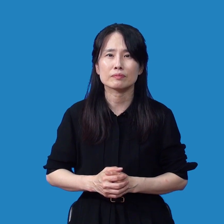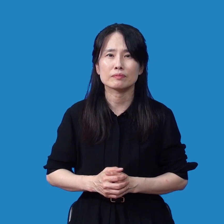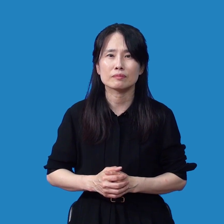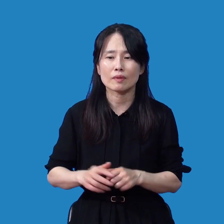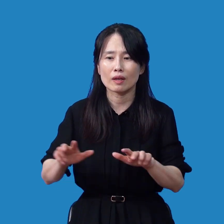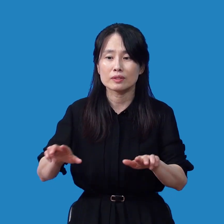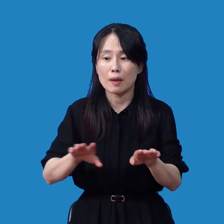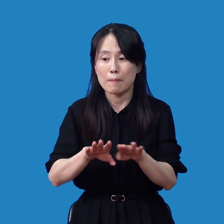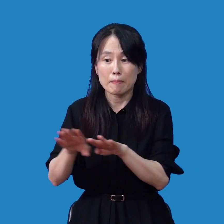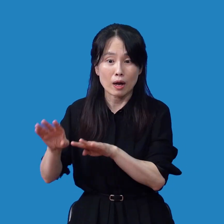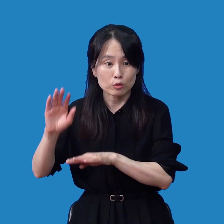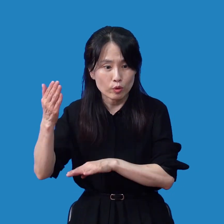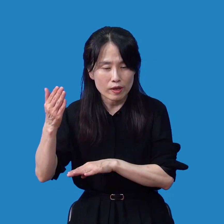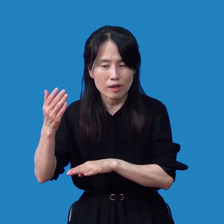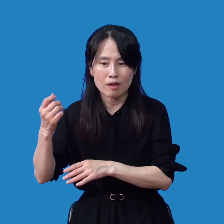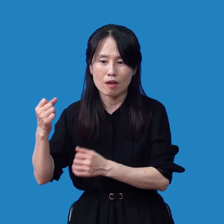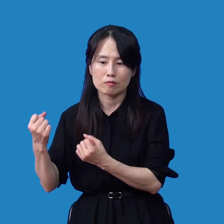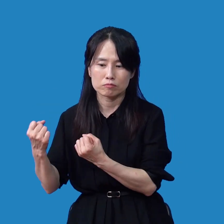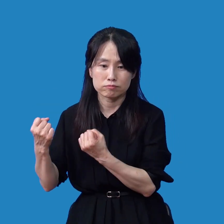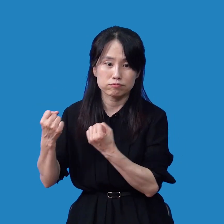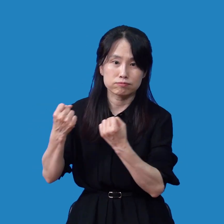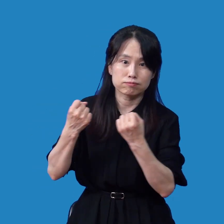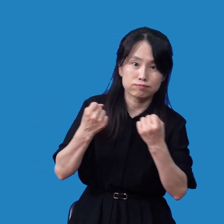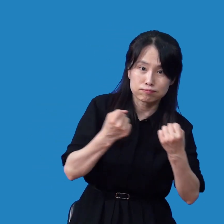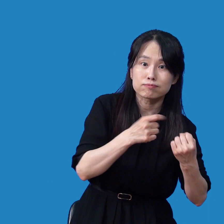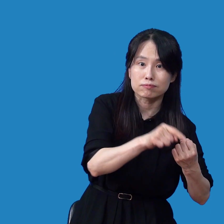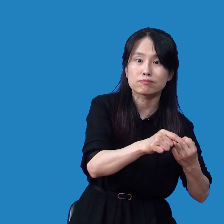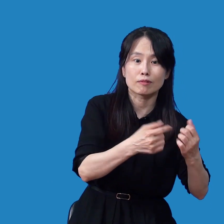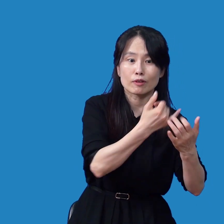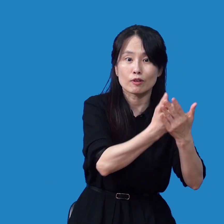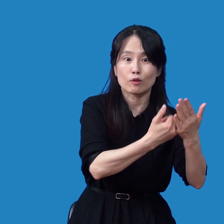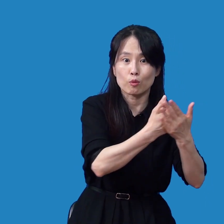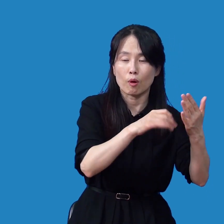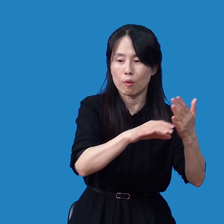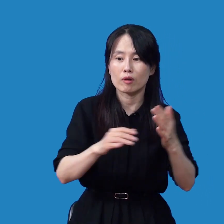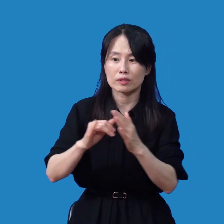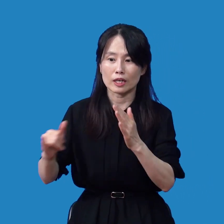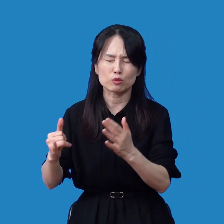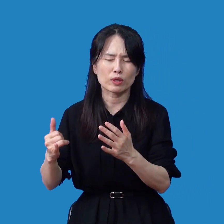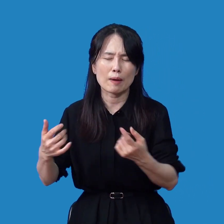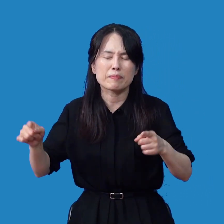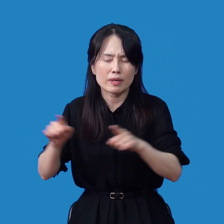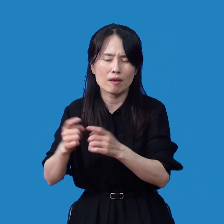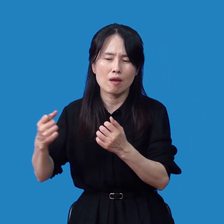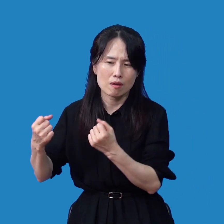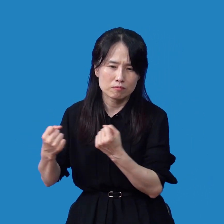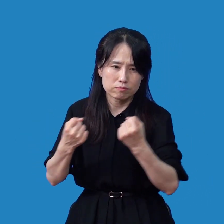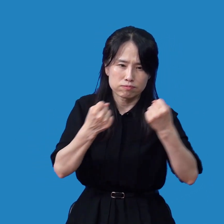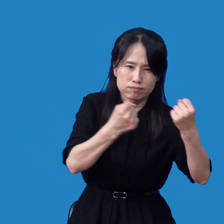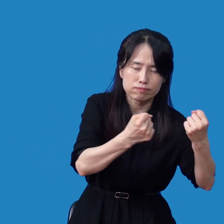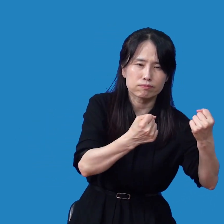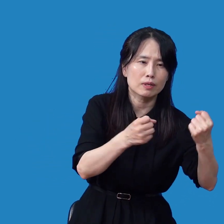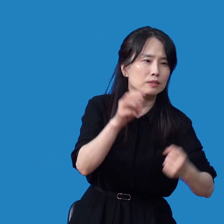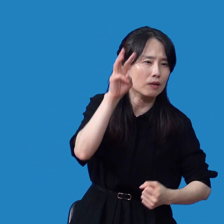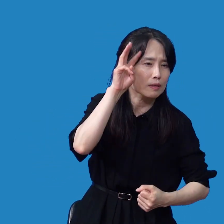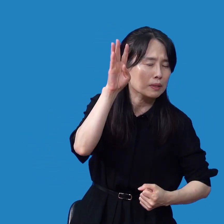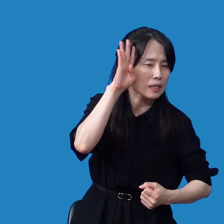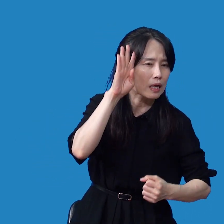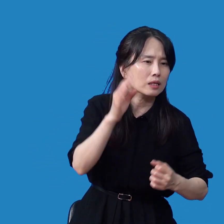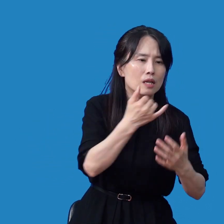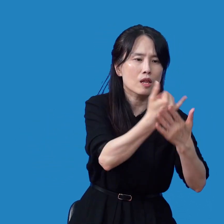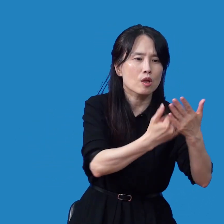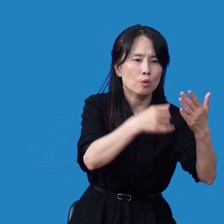이제 방학이 되면 차를 몰고 멕시코로 갑니다. 온 가족이 가서 한 3박 4일